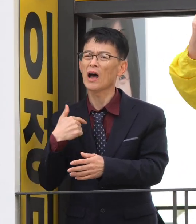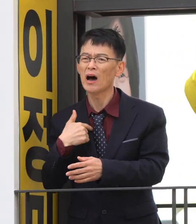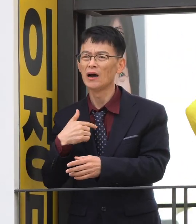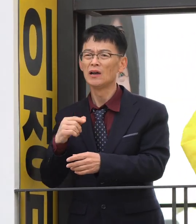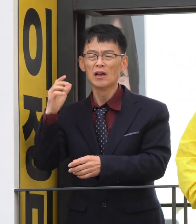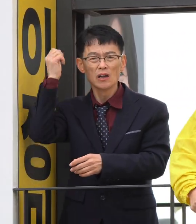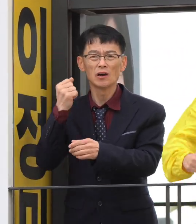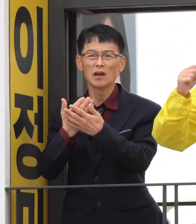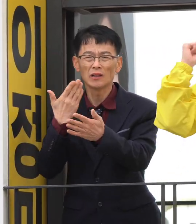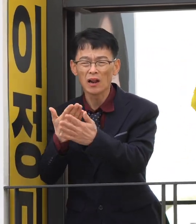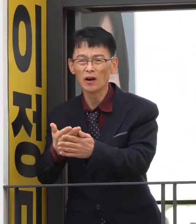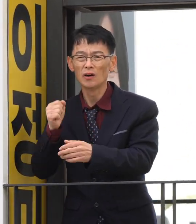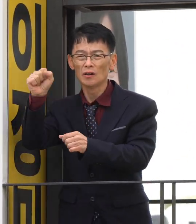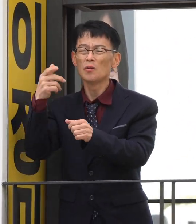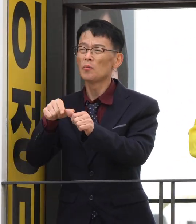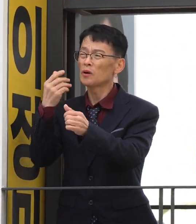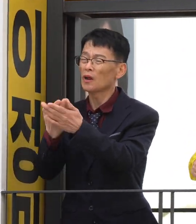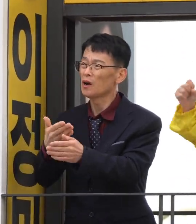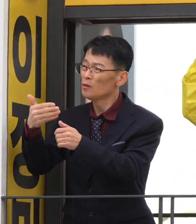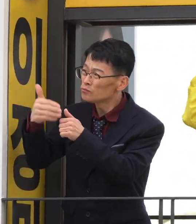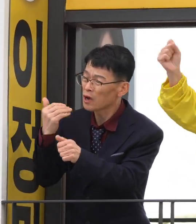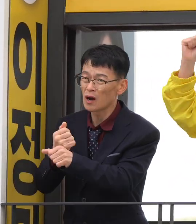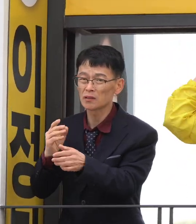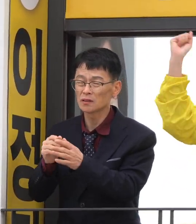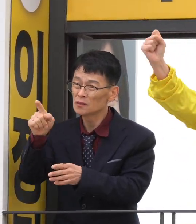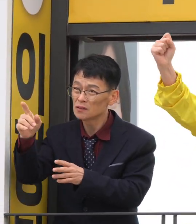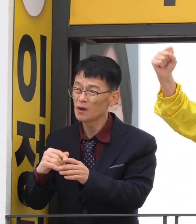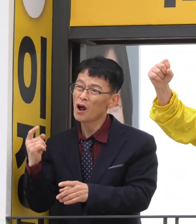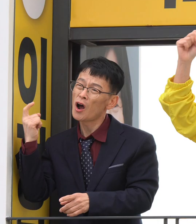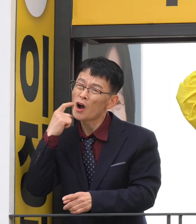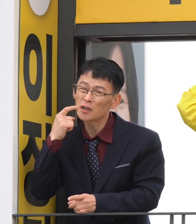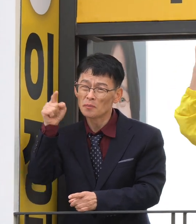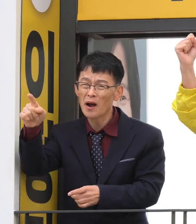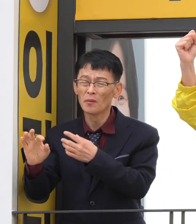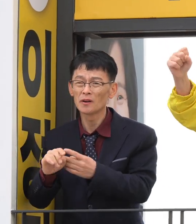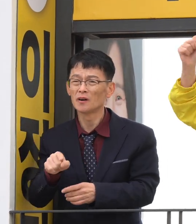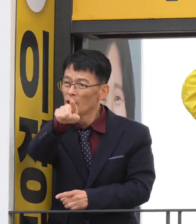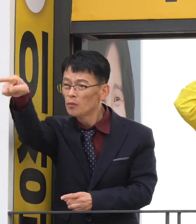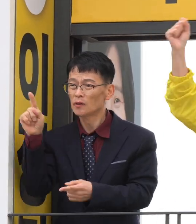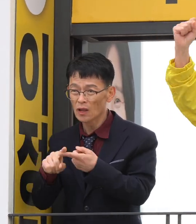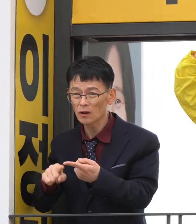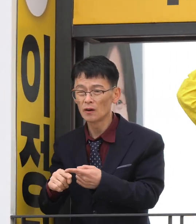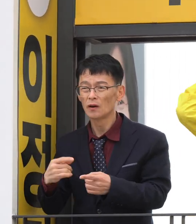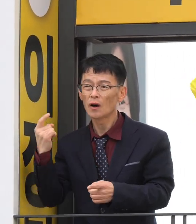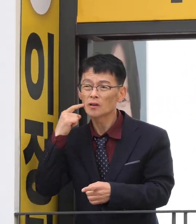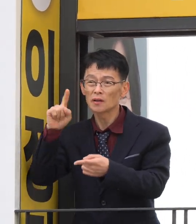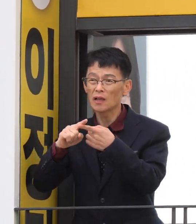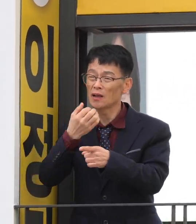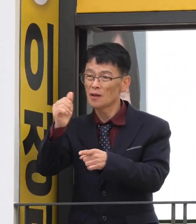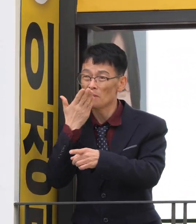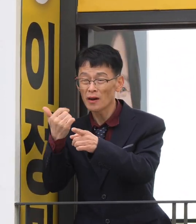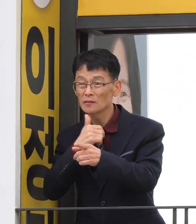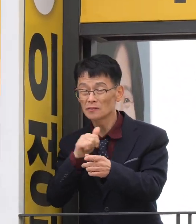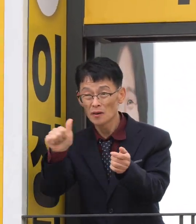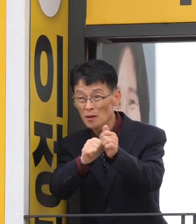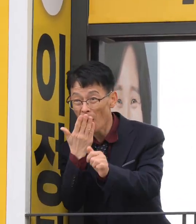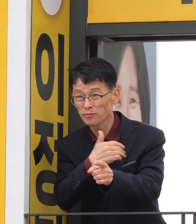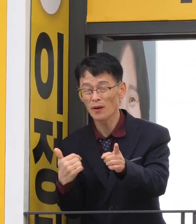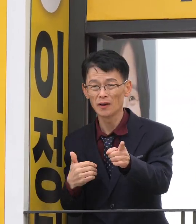자신을 개혁의 적임자로 뽑아달라고 하는 이런 거짓이 여러분들 거짓을 이길 수